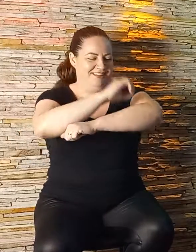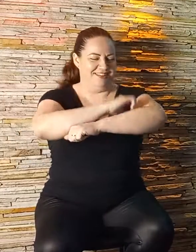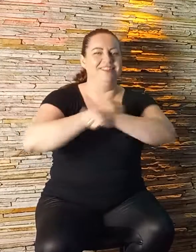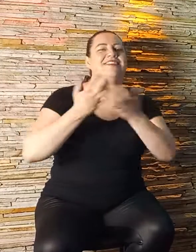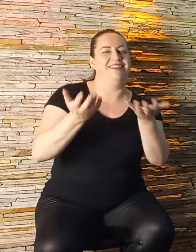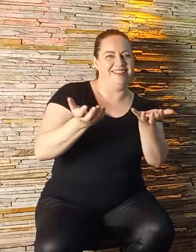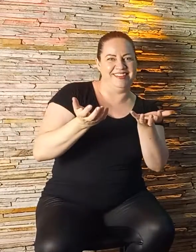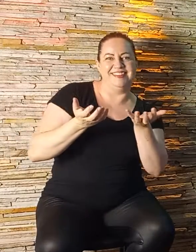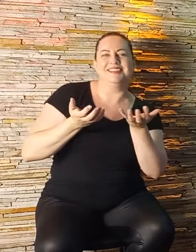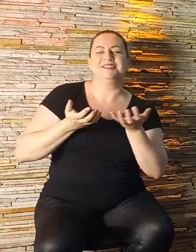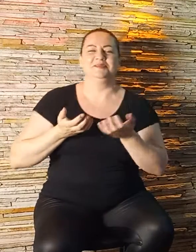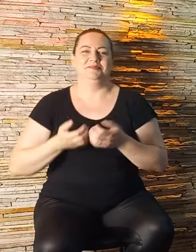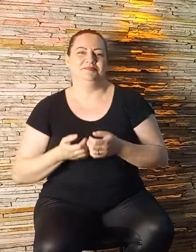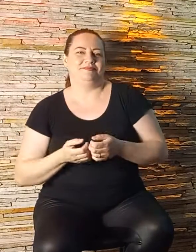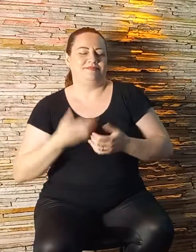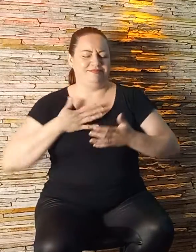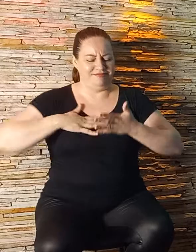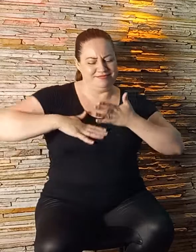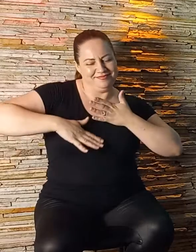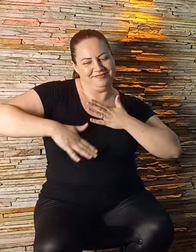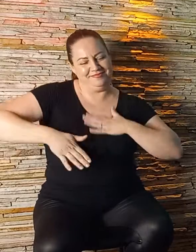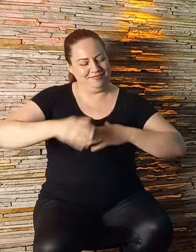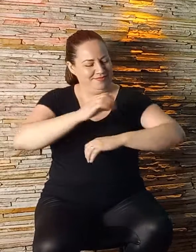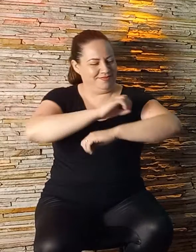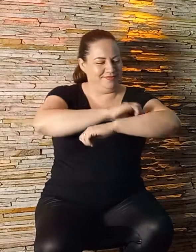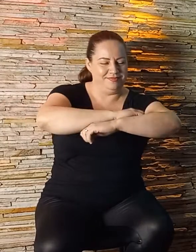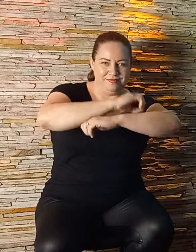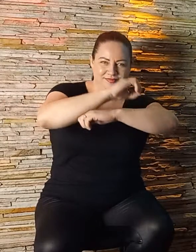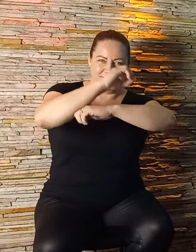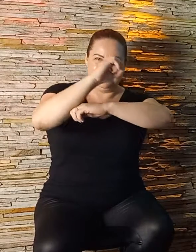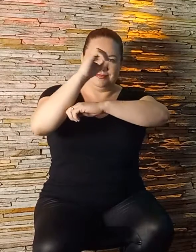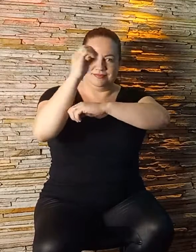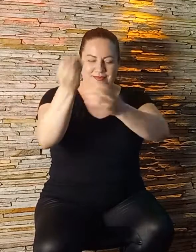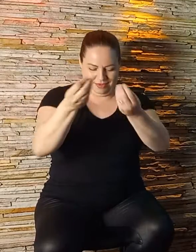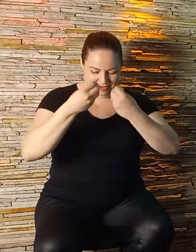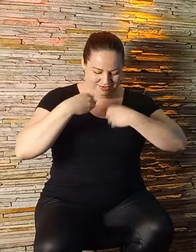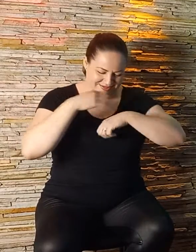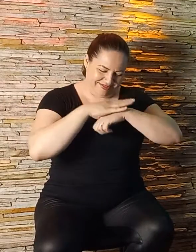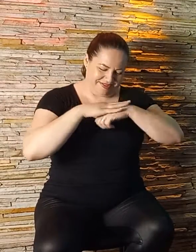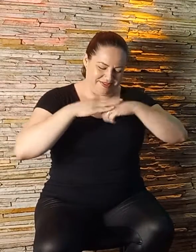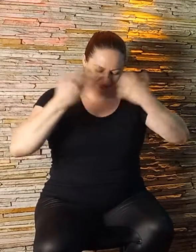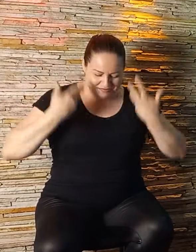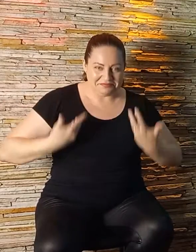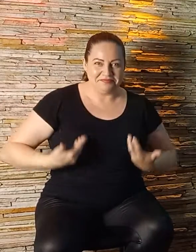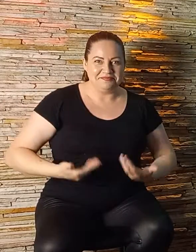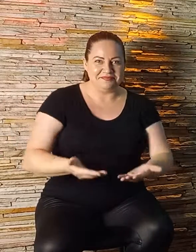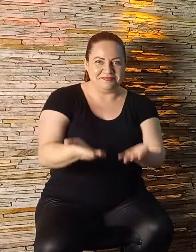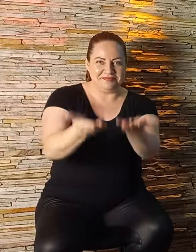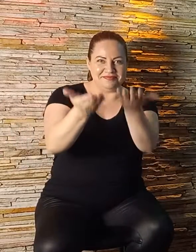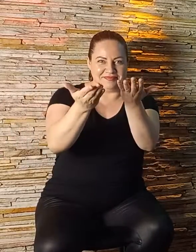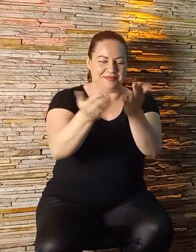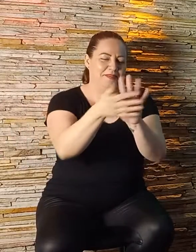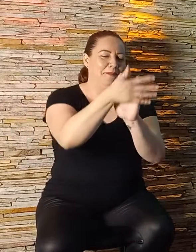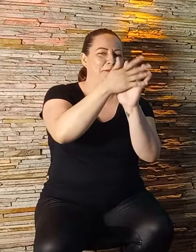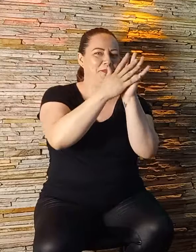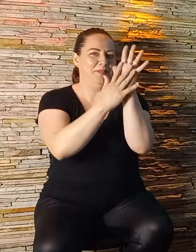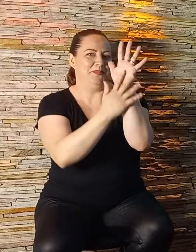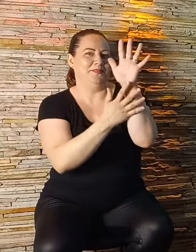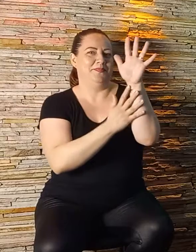no fim do dia até que eu vou querer ser devagarinho até o dia amanhecer você vai me dar todo carinho vou dar tudo para o